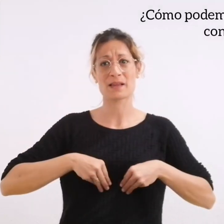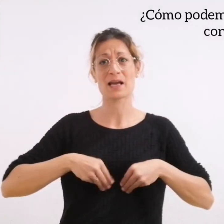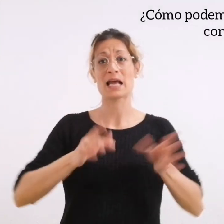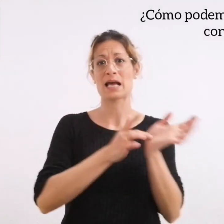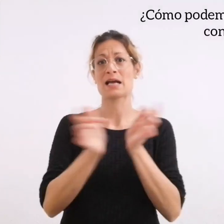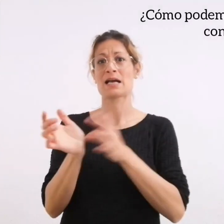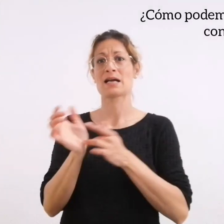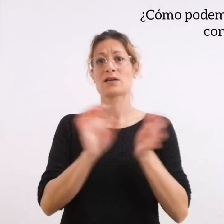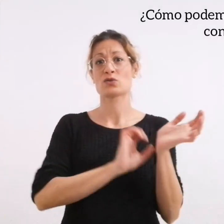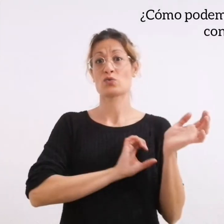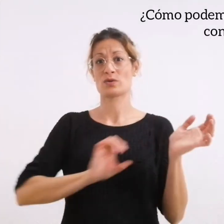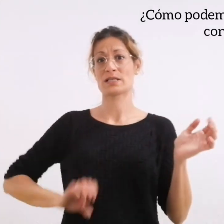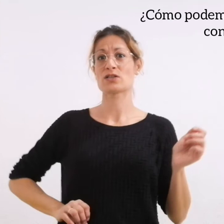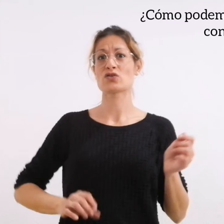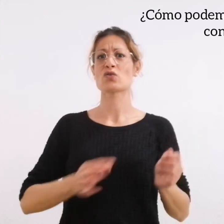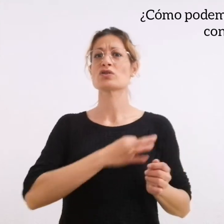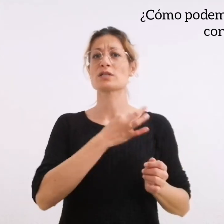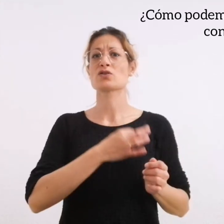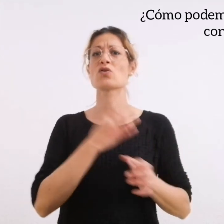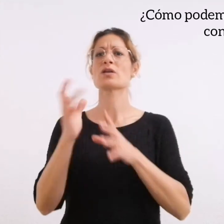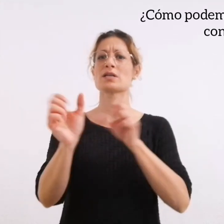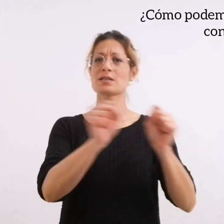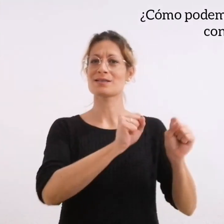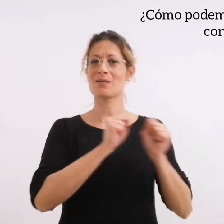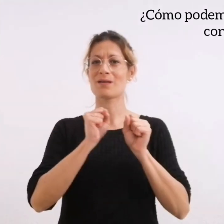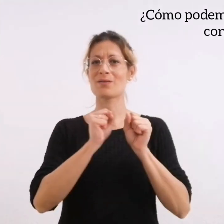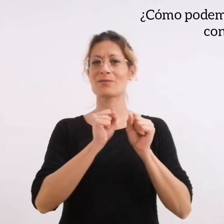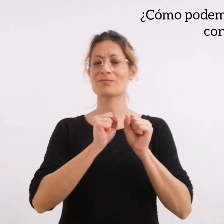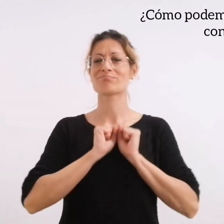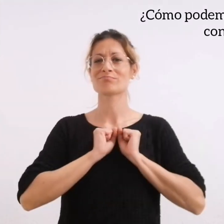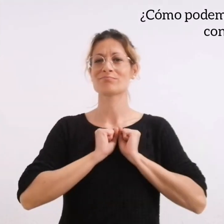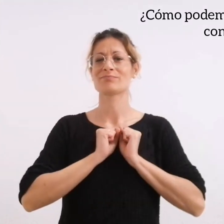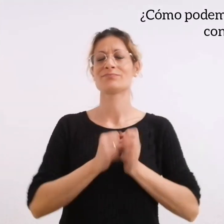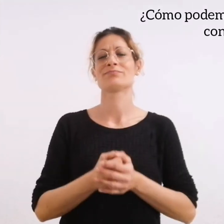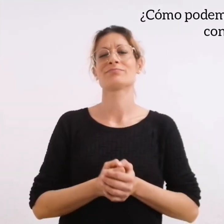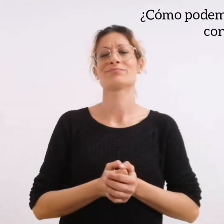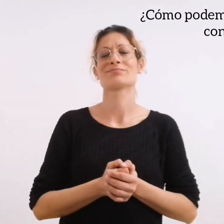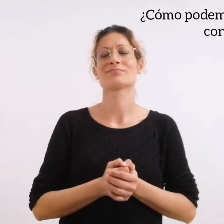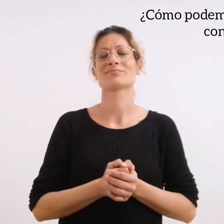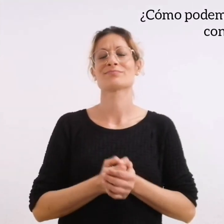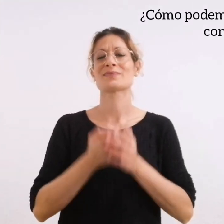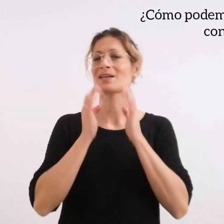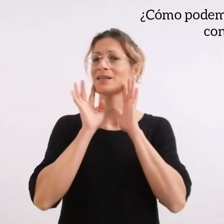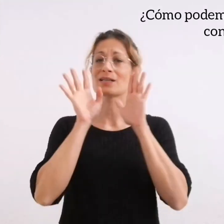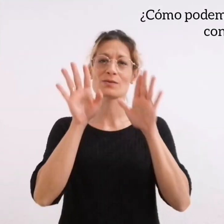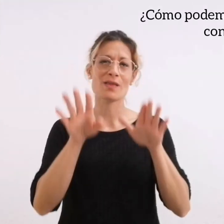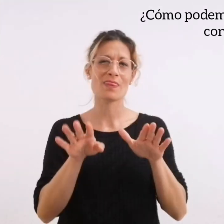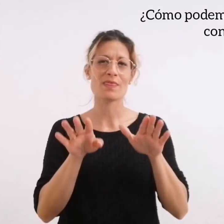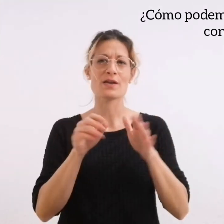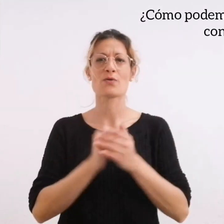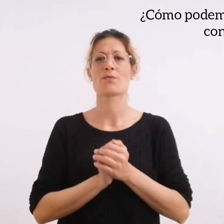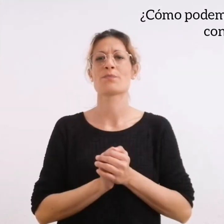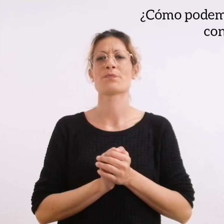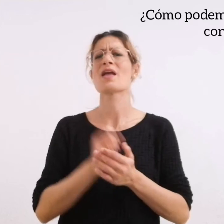tu Señor y Salvador. Yo les bendigo y les quiero desafiar para que en esta